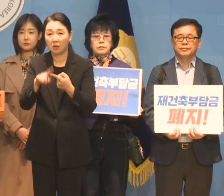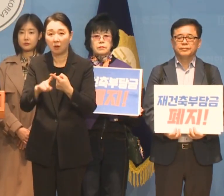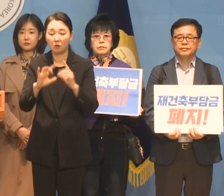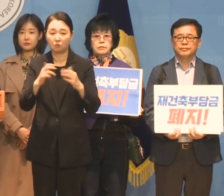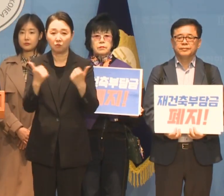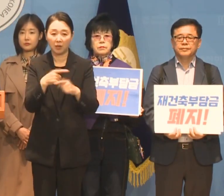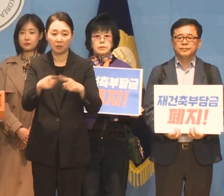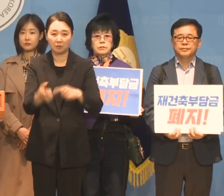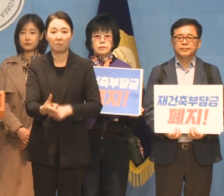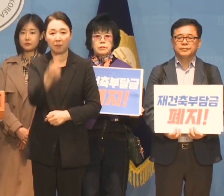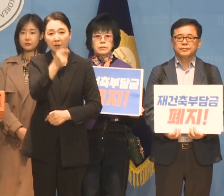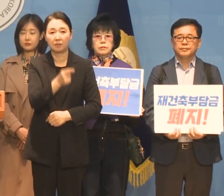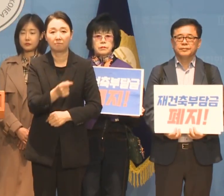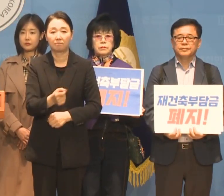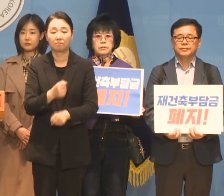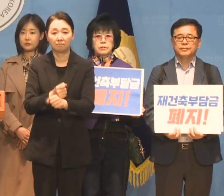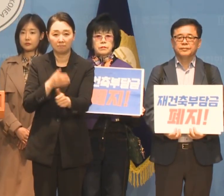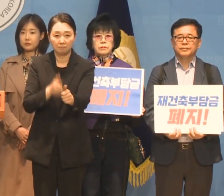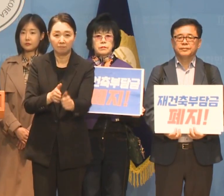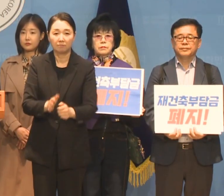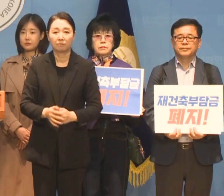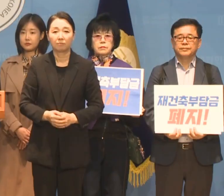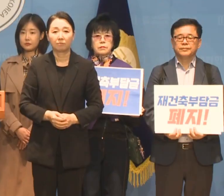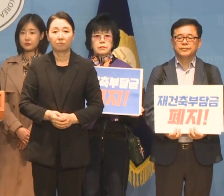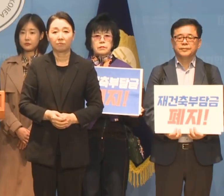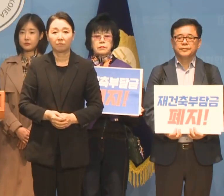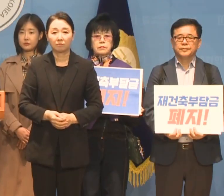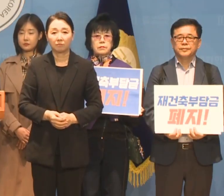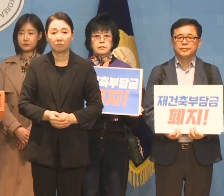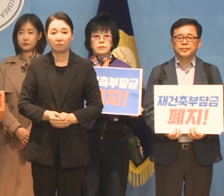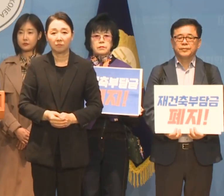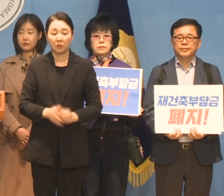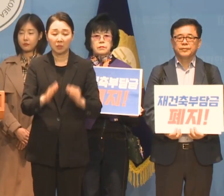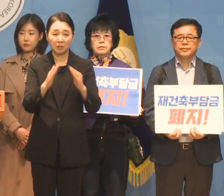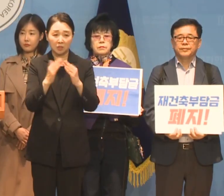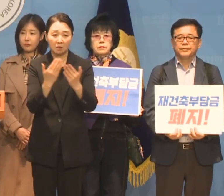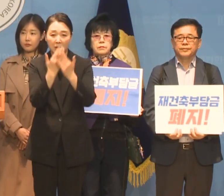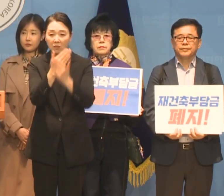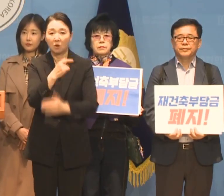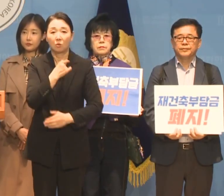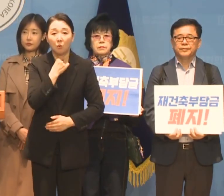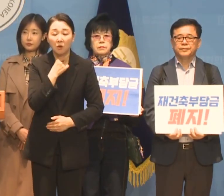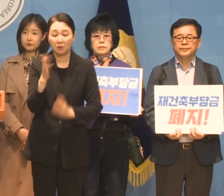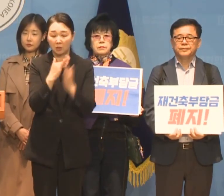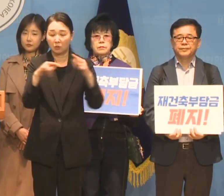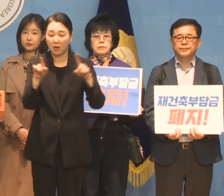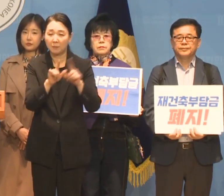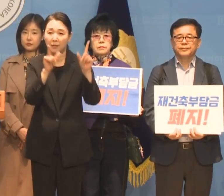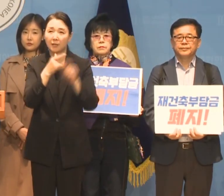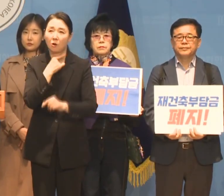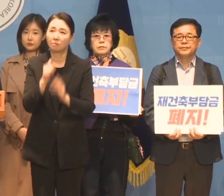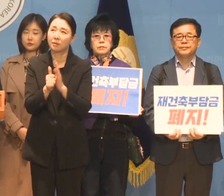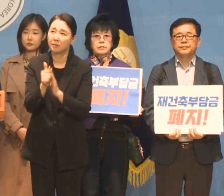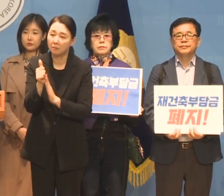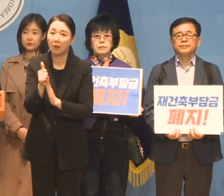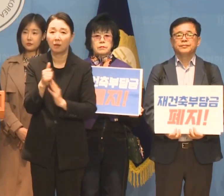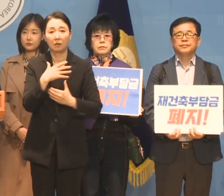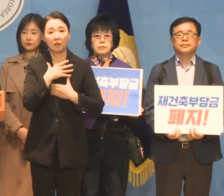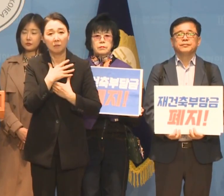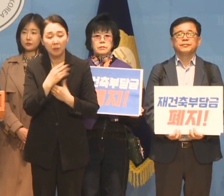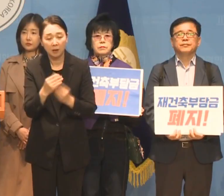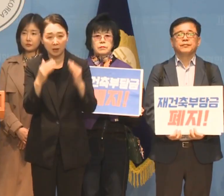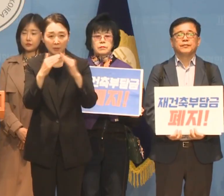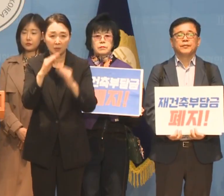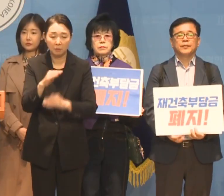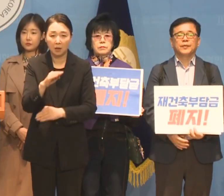심사를 즉각 개시하길 바랍니다. 더 나은 주거 환경에서 가족과 함께하고 싶은 희망, 편안한